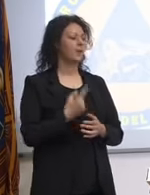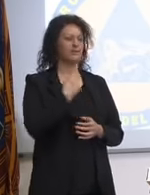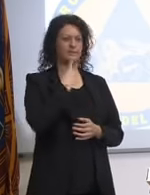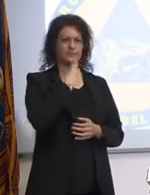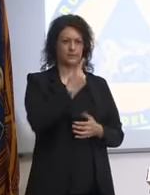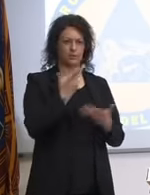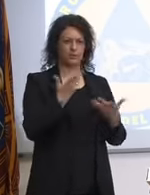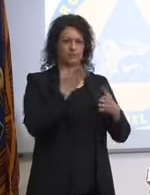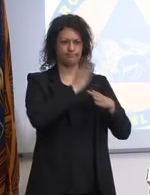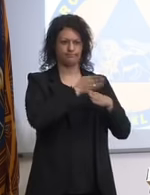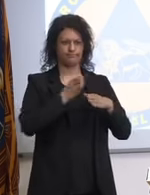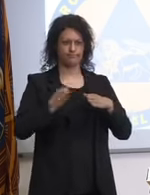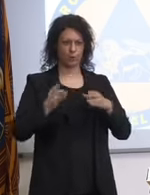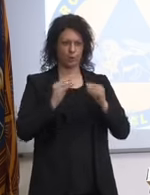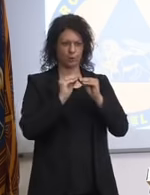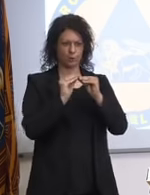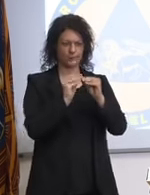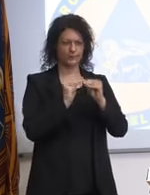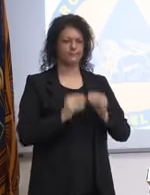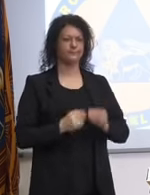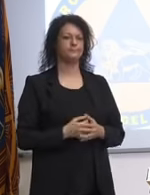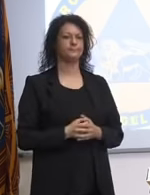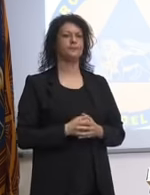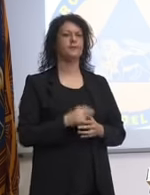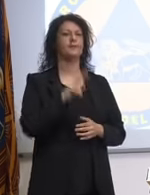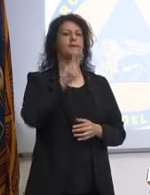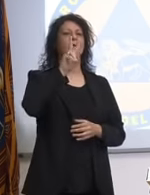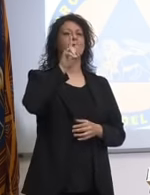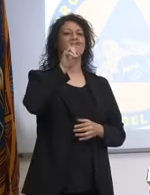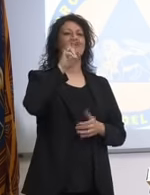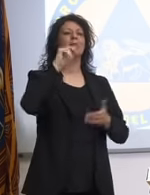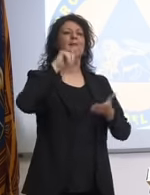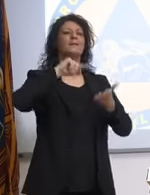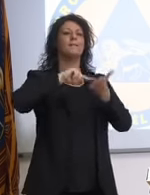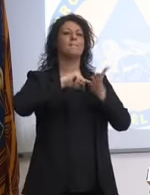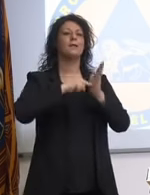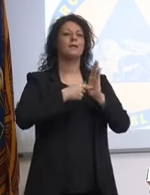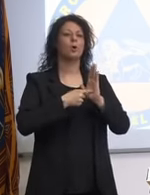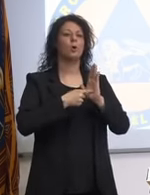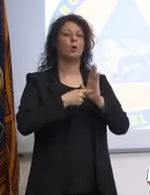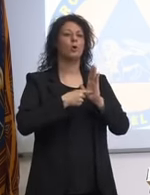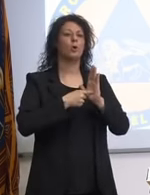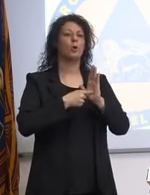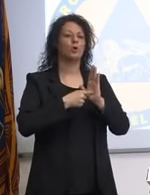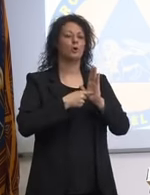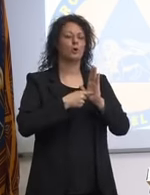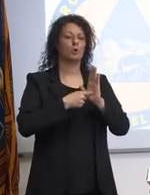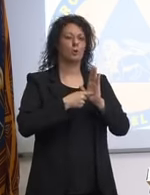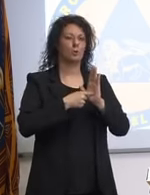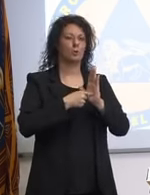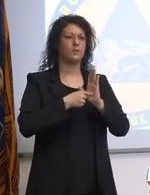E 20 milioni li peschiamo